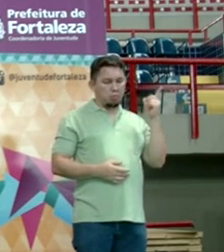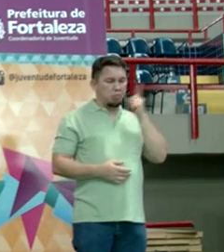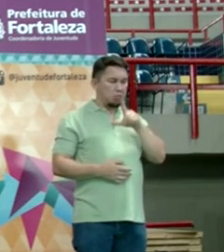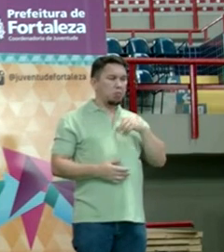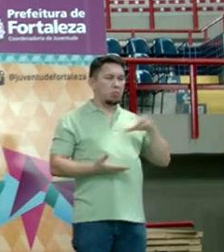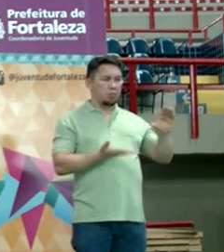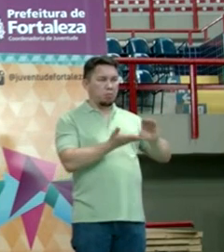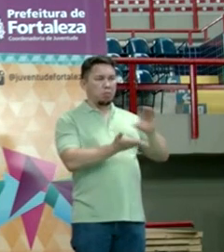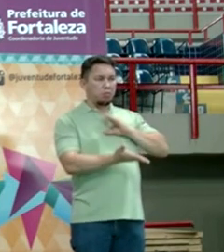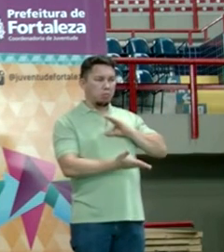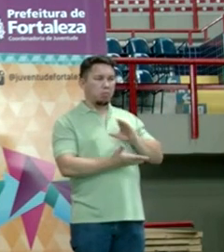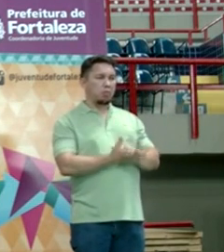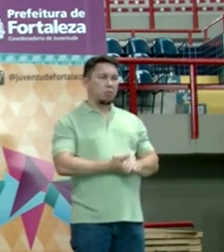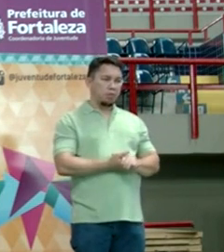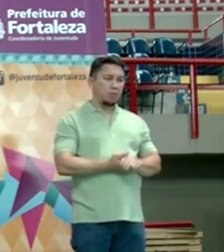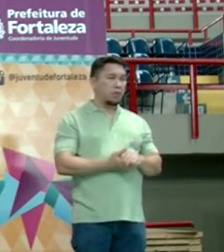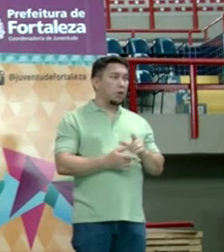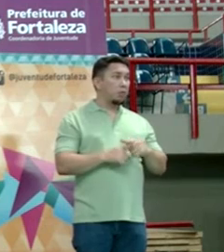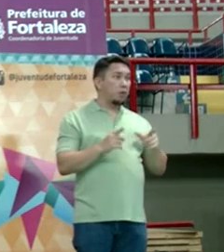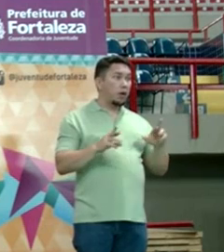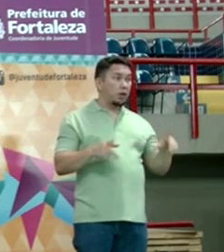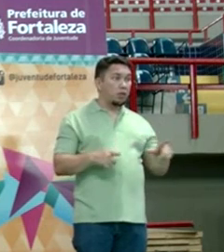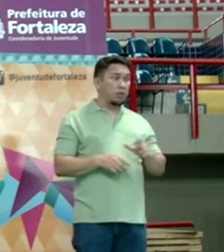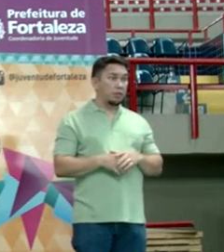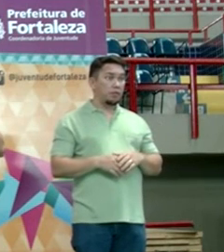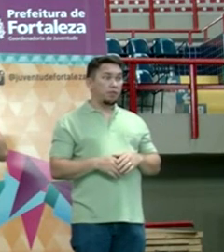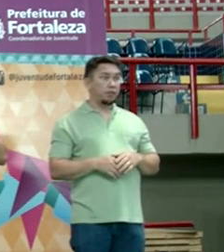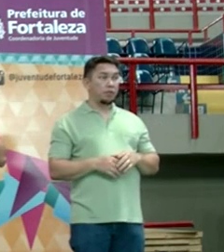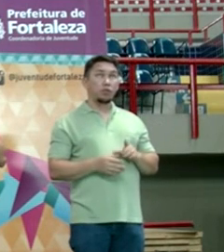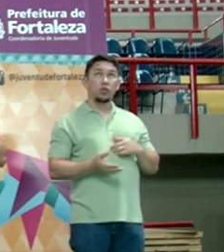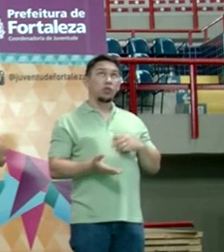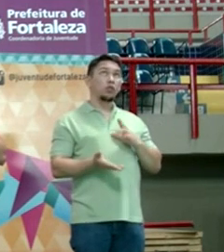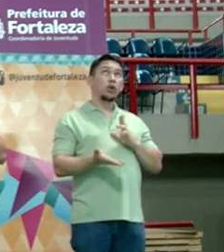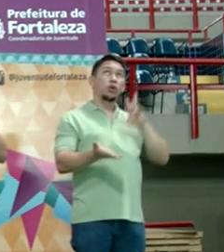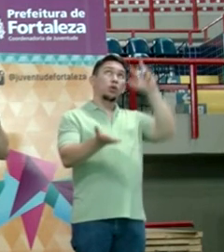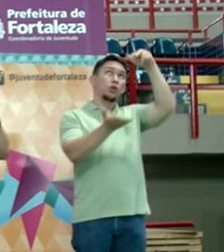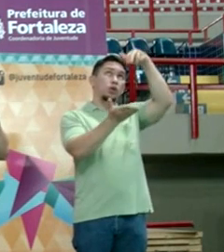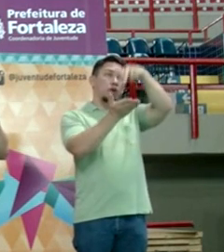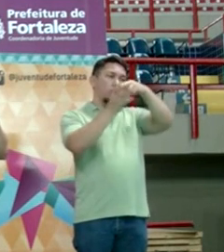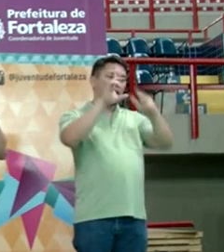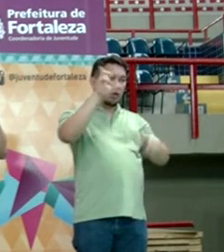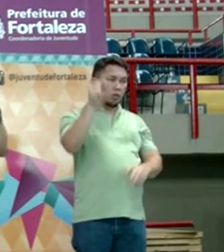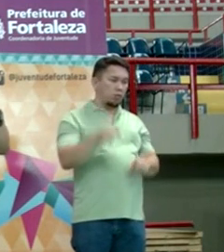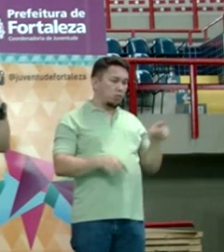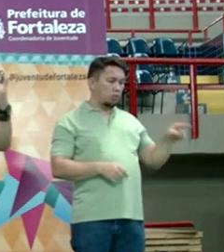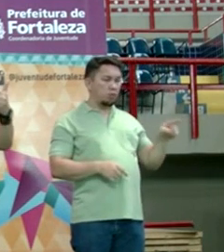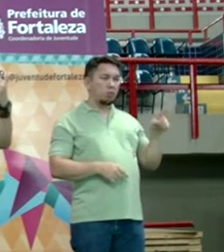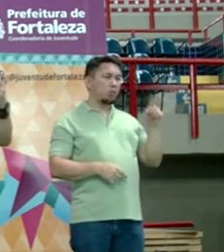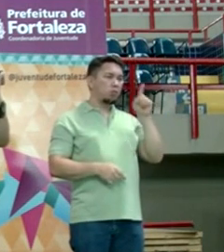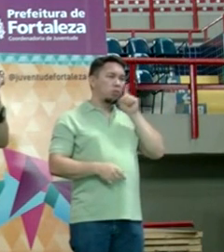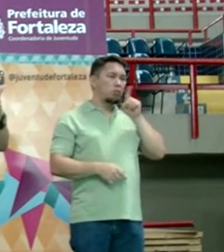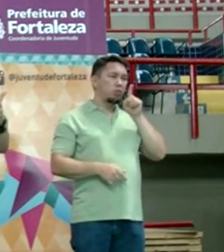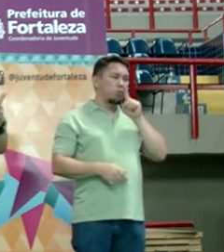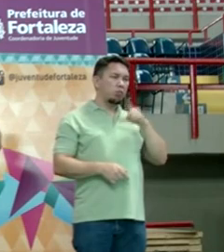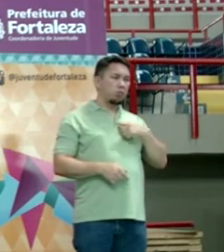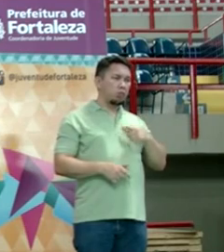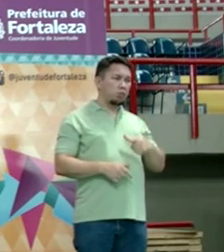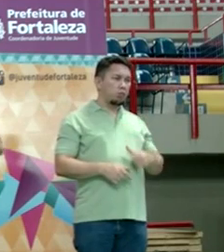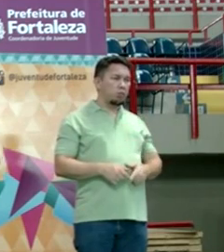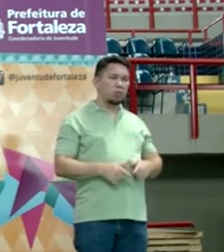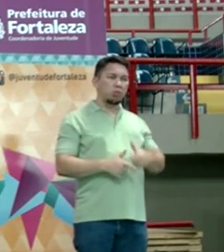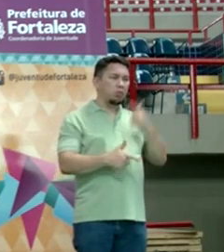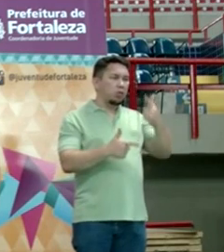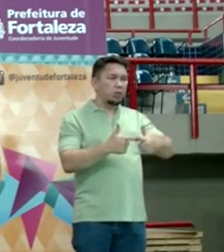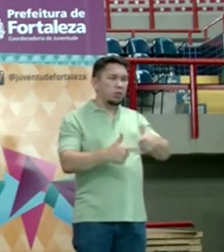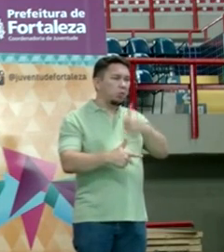o investimento. O mais estranho da chegada do homem à Lua, não foi a chegada do homem à Lua, foi que os americanos não conseguiram mais chegar à Lua nos